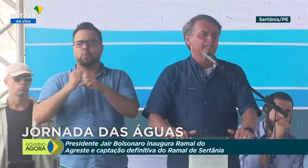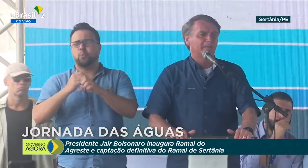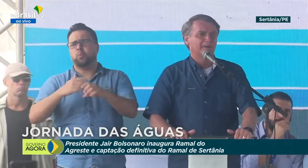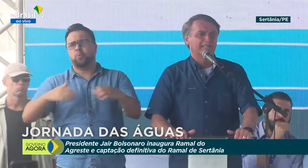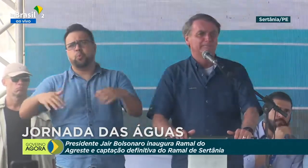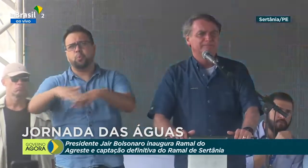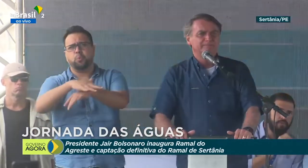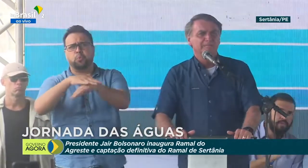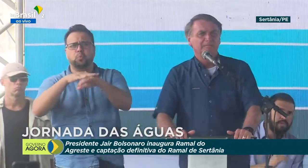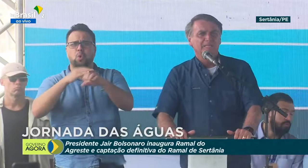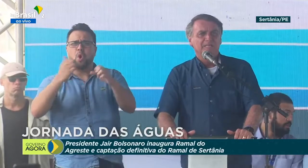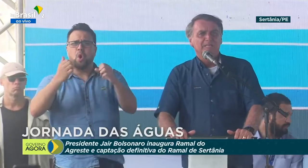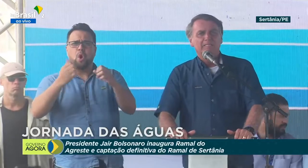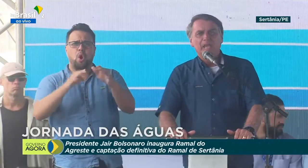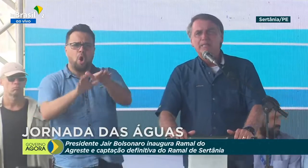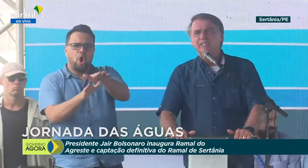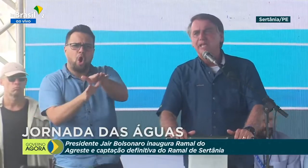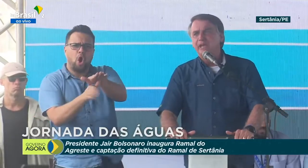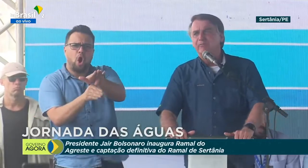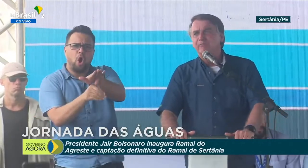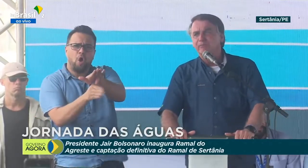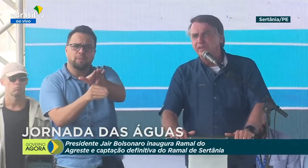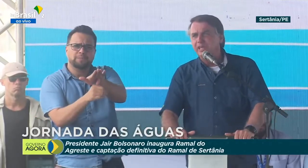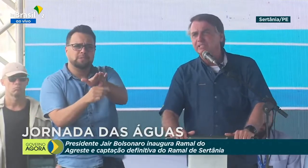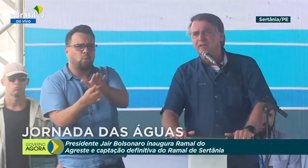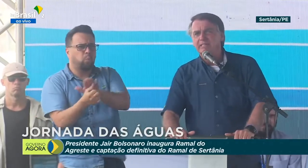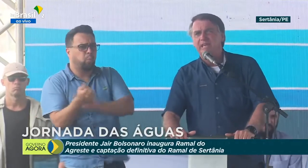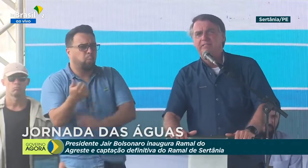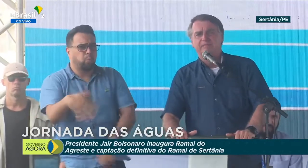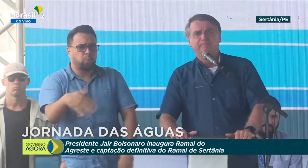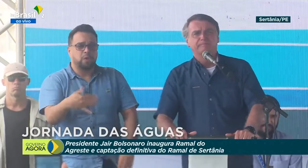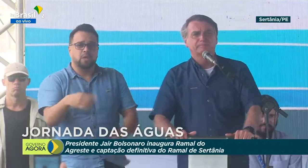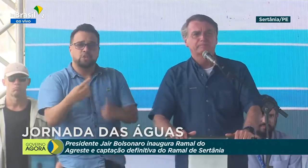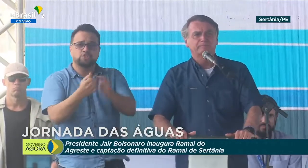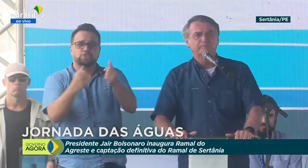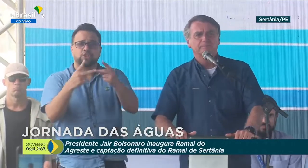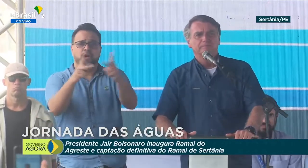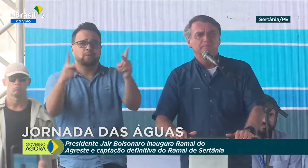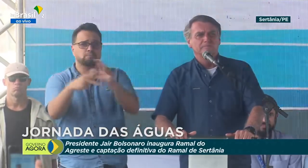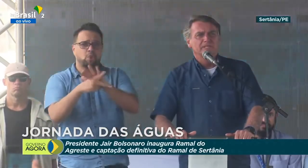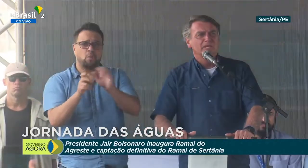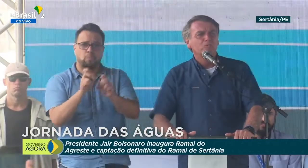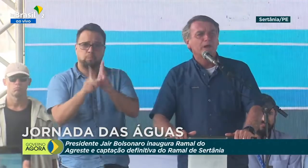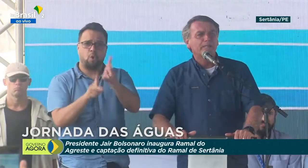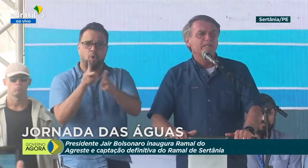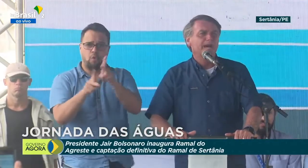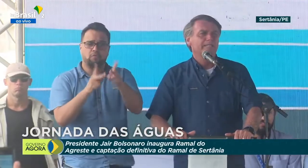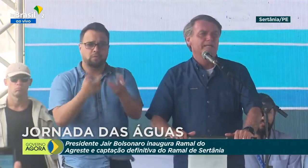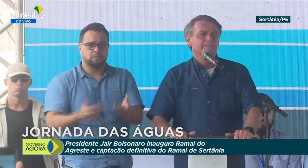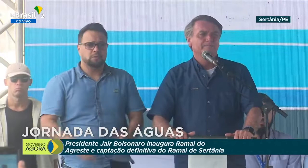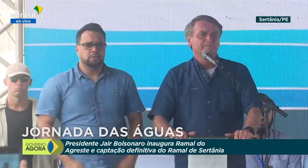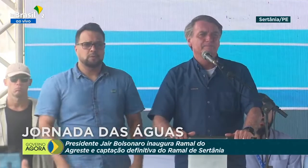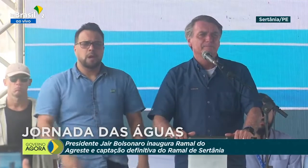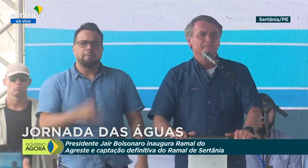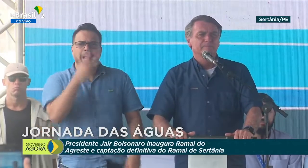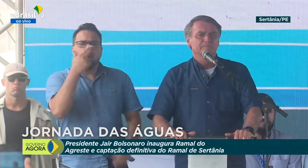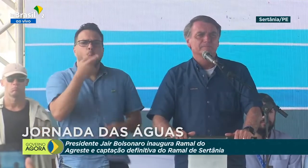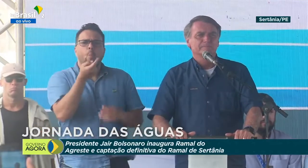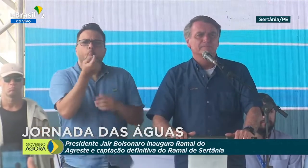à nossa pátria. E esse dinheiro vinha de vocês. E quase nada